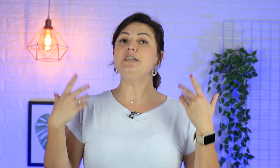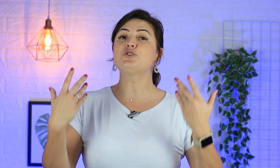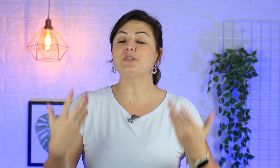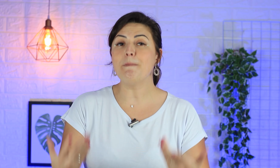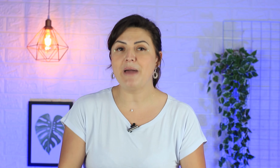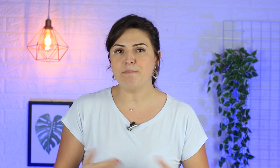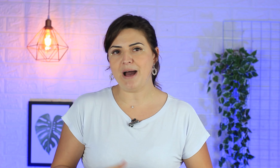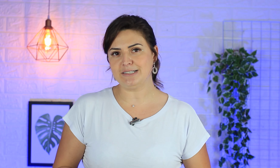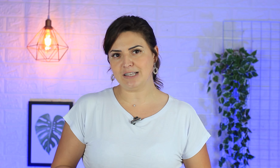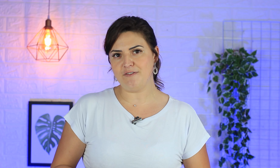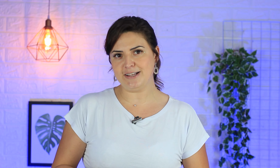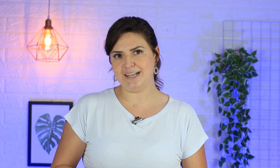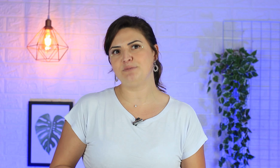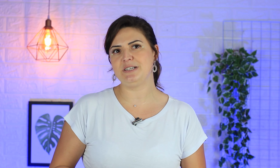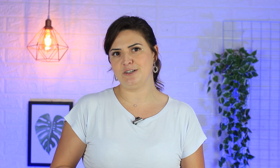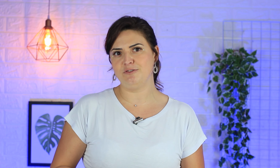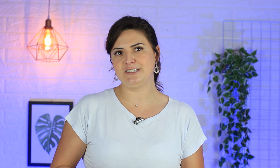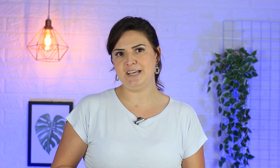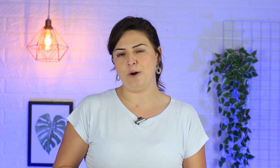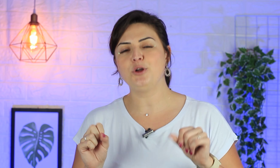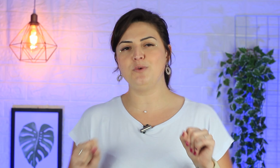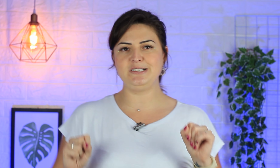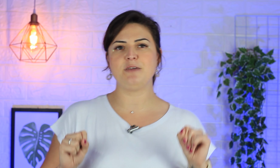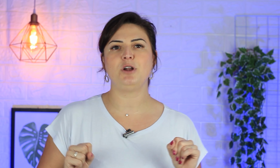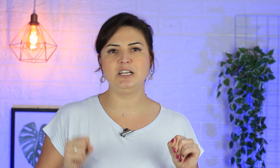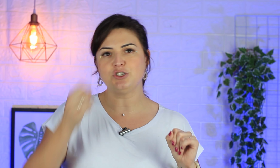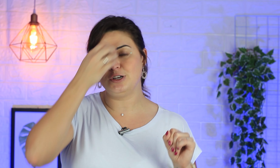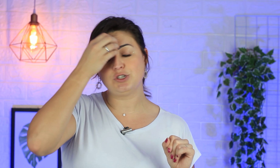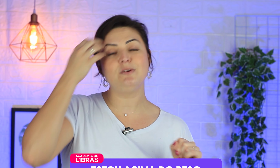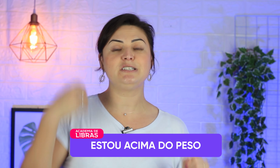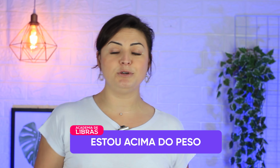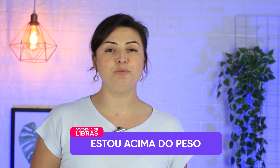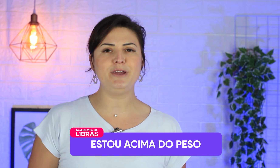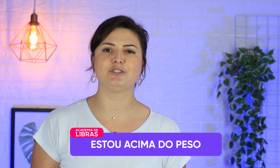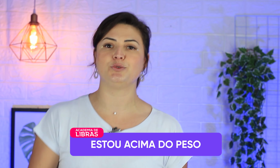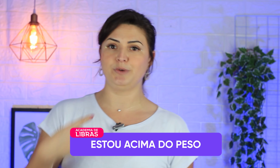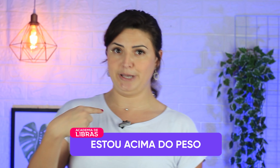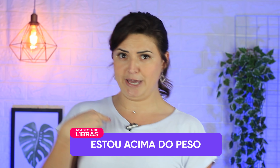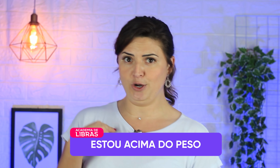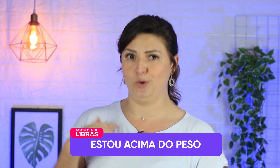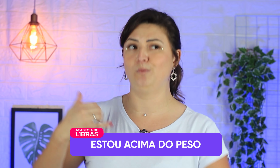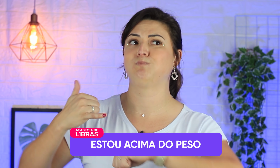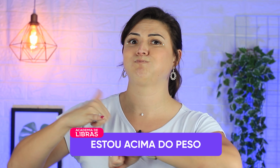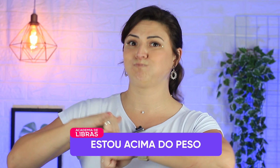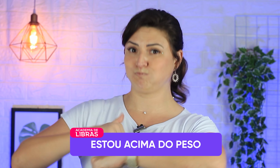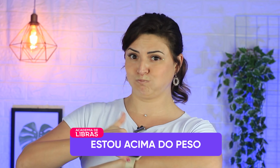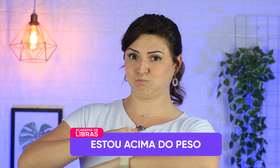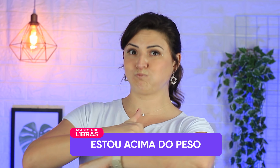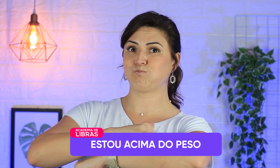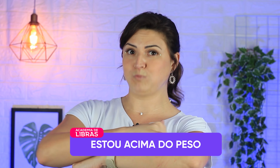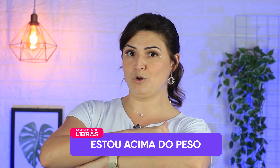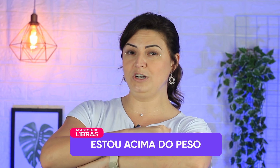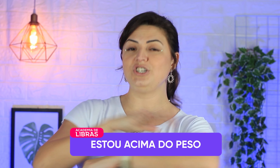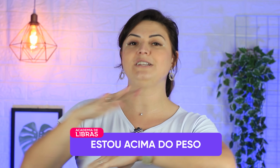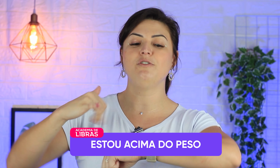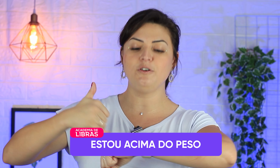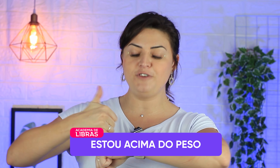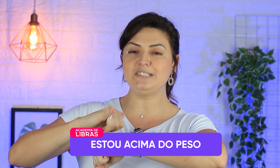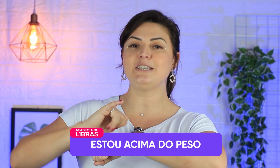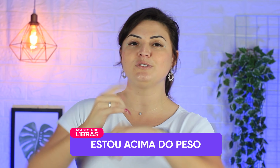isso também passa através da expressão facial. Por um exemplo, olha só, estou acima do peso. Eu, gordinho. Então, eu fiz aqui